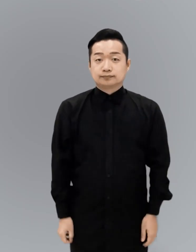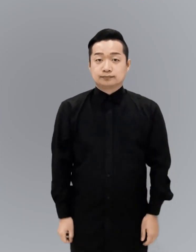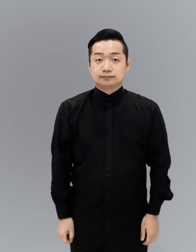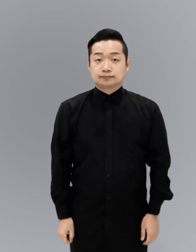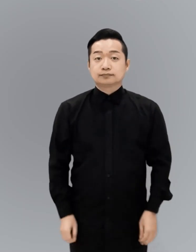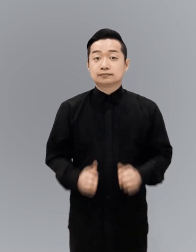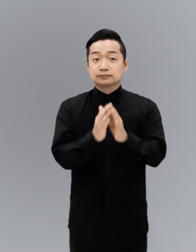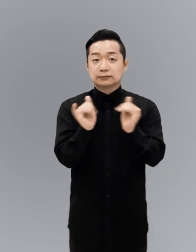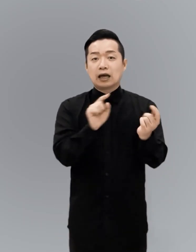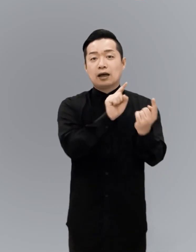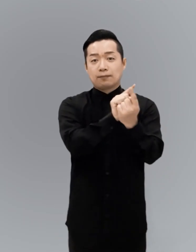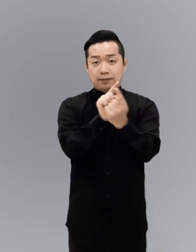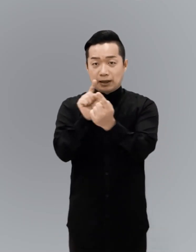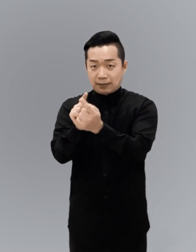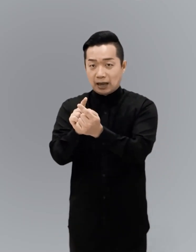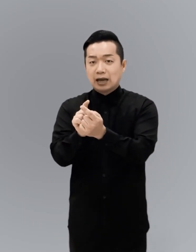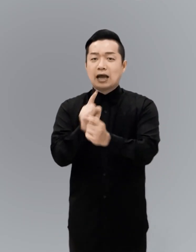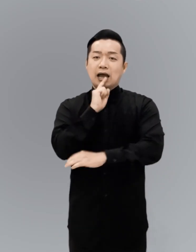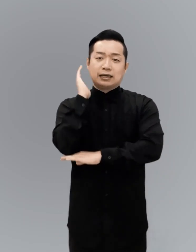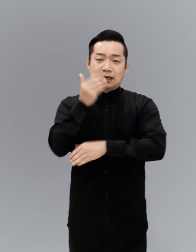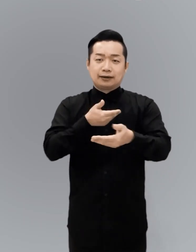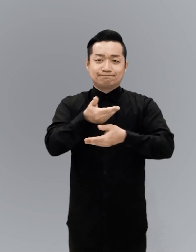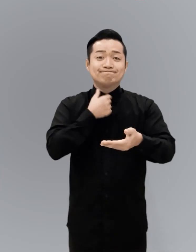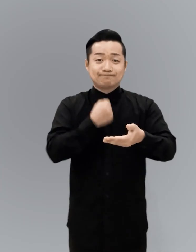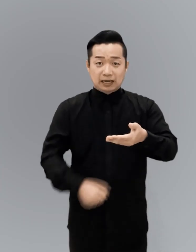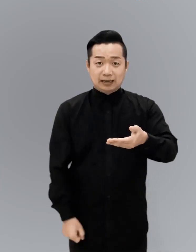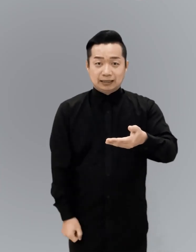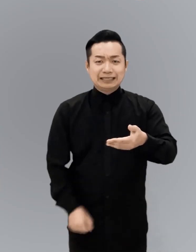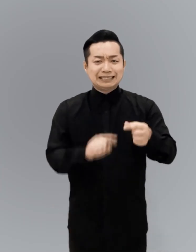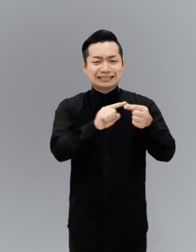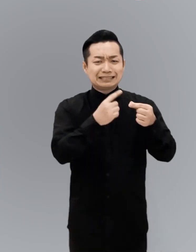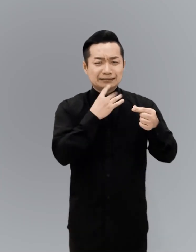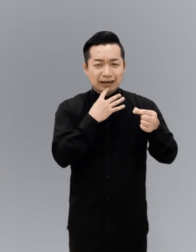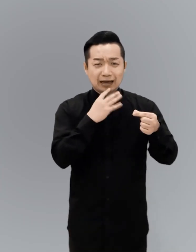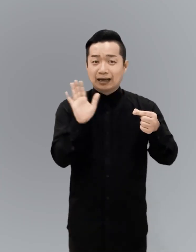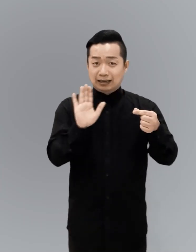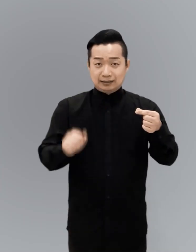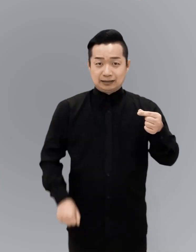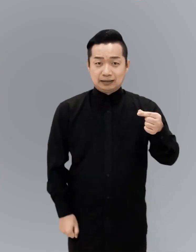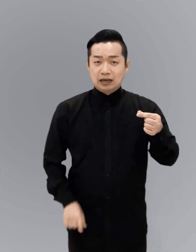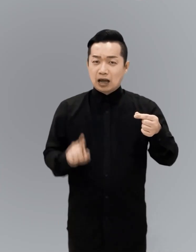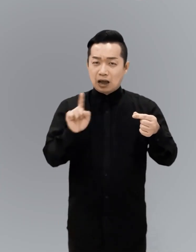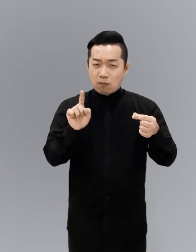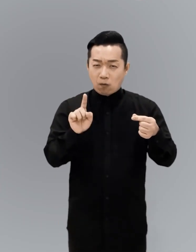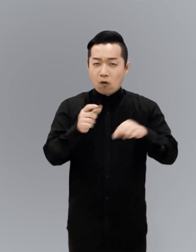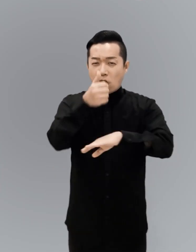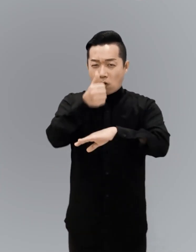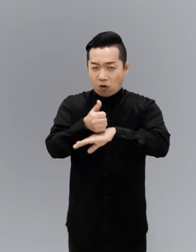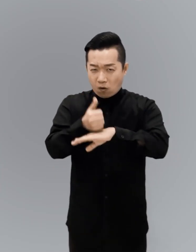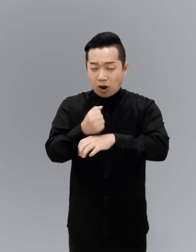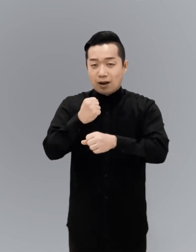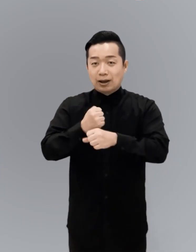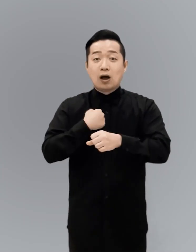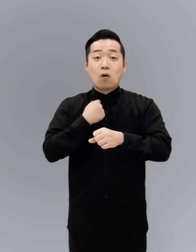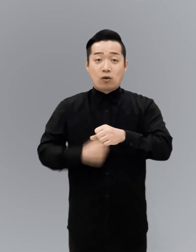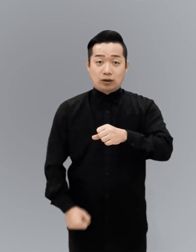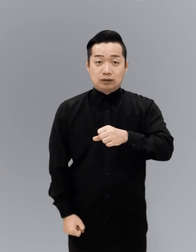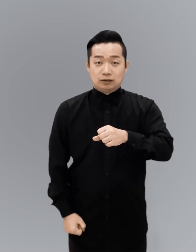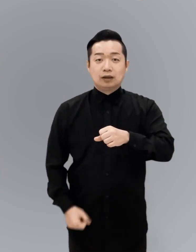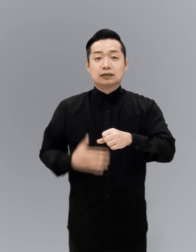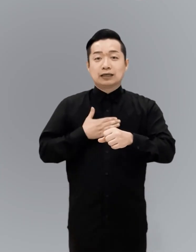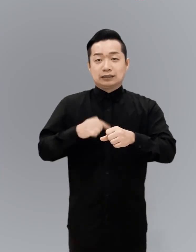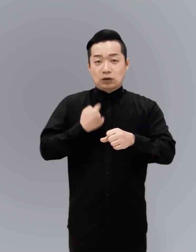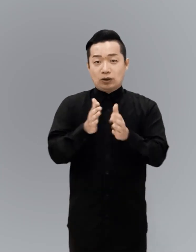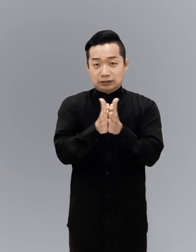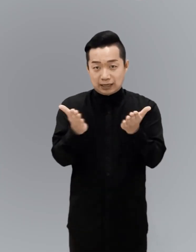책을 통해서 사람들이랑 만나고 이야기 나누고 싶어서 글만 적는 것이 아니라 무언가의 아웃풋으로 나오기를